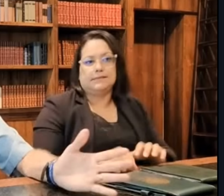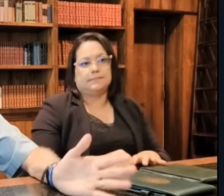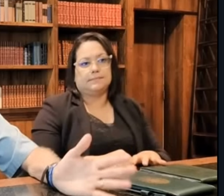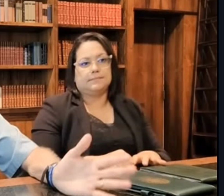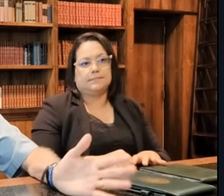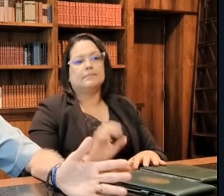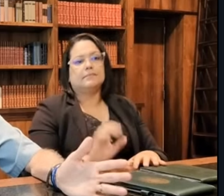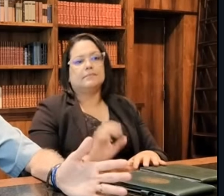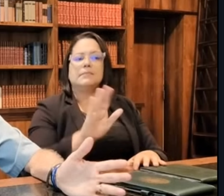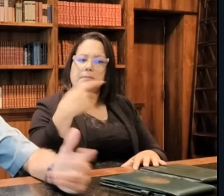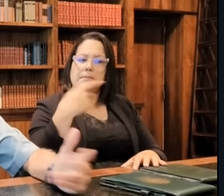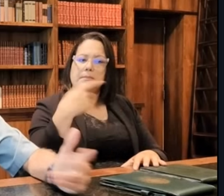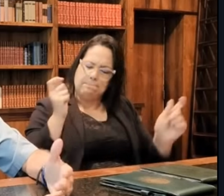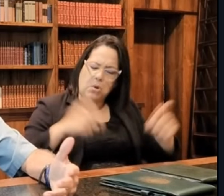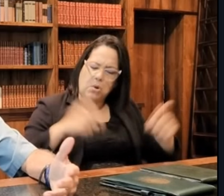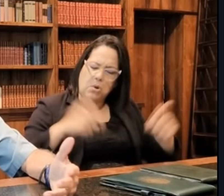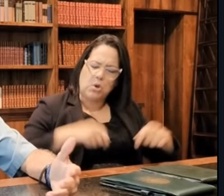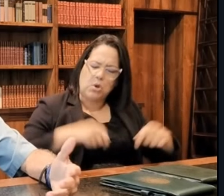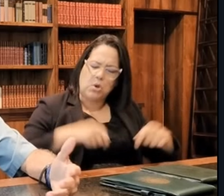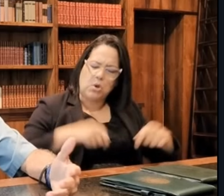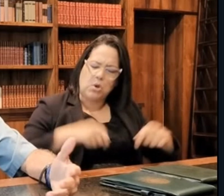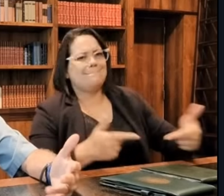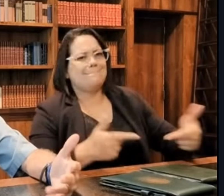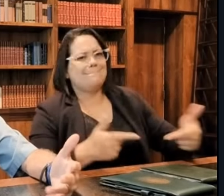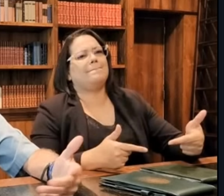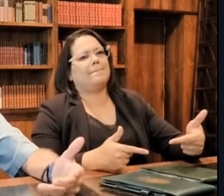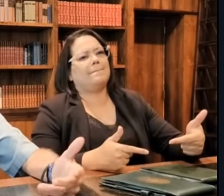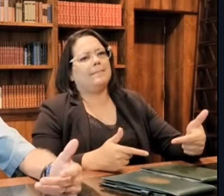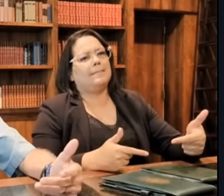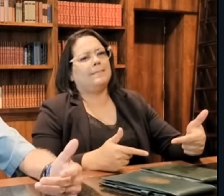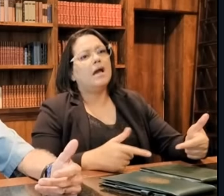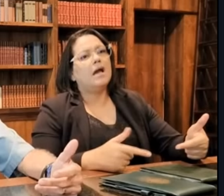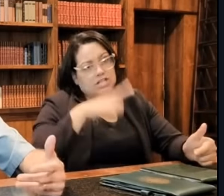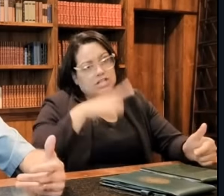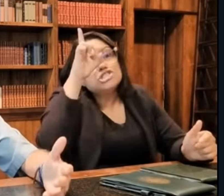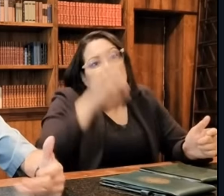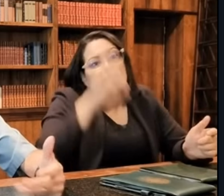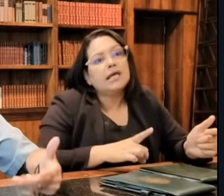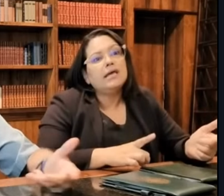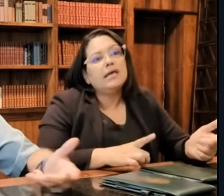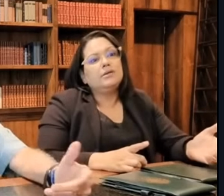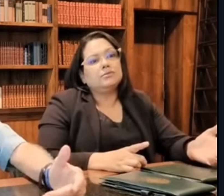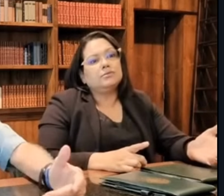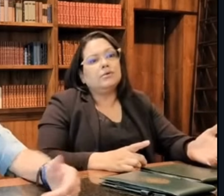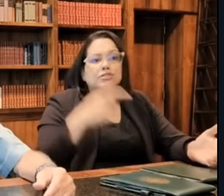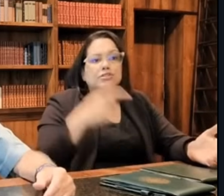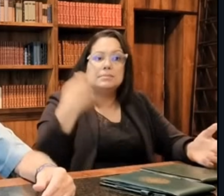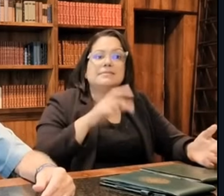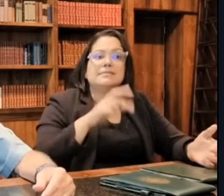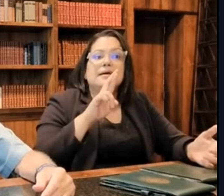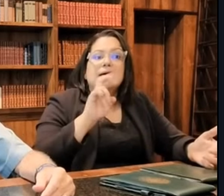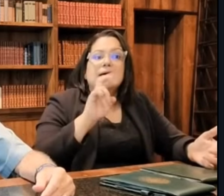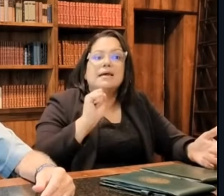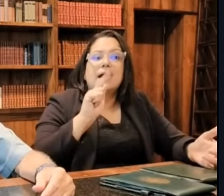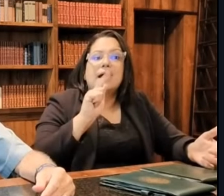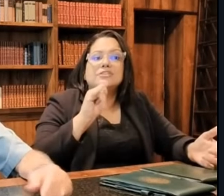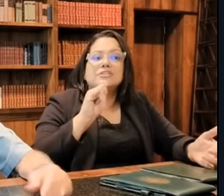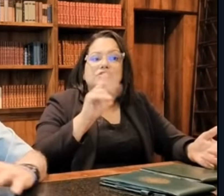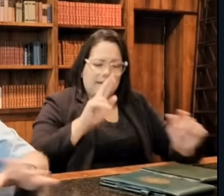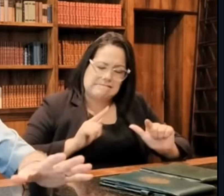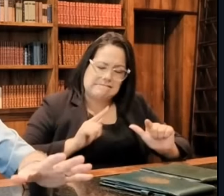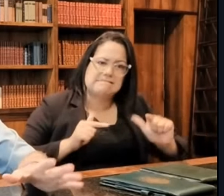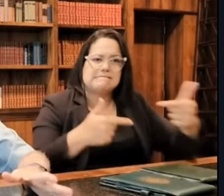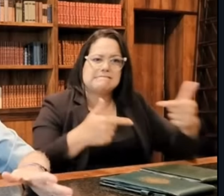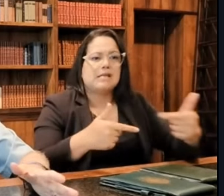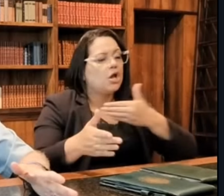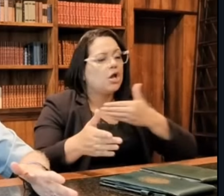e o que o nosso presidente andou nas quatro linhas da Constituição, e o nosso presidente não é um ditador,